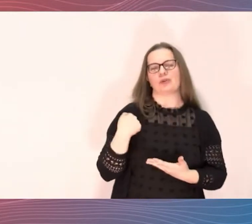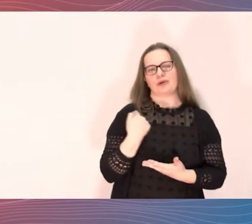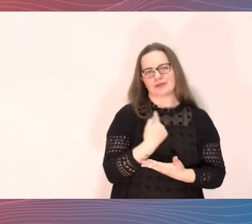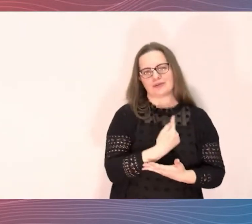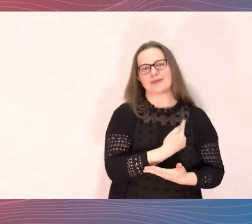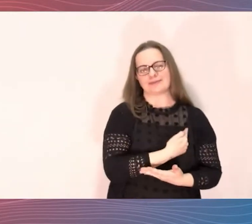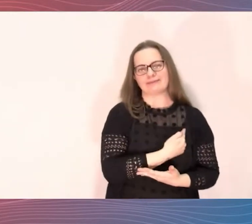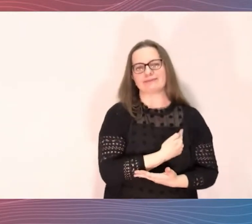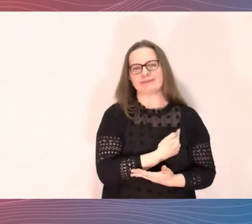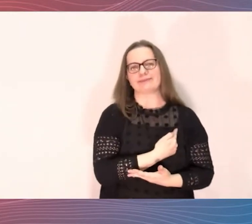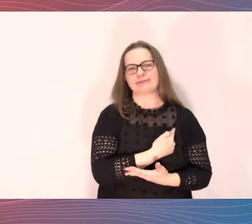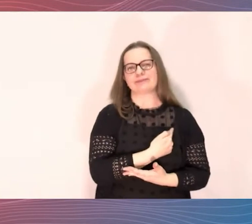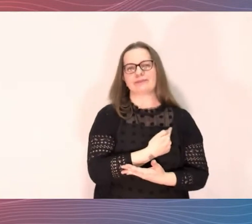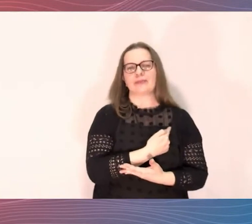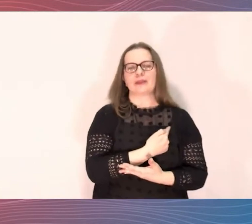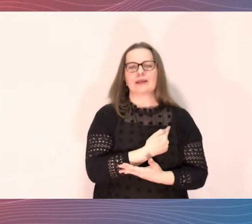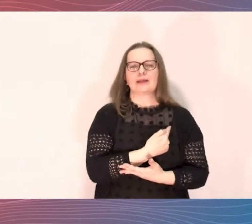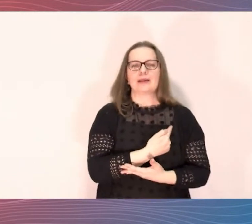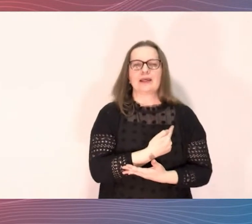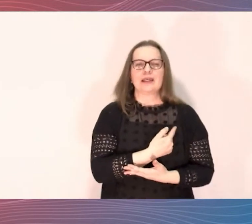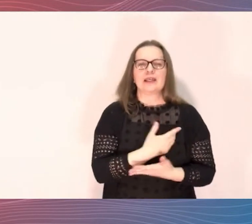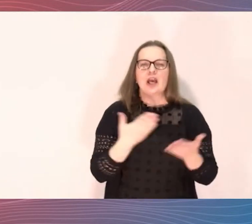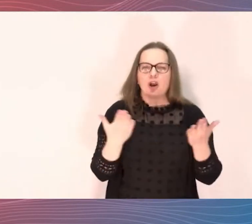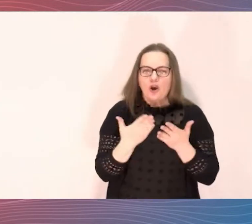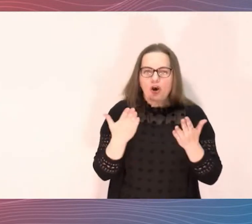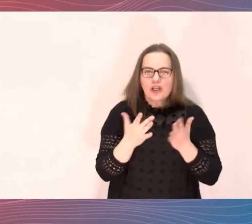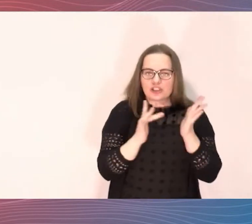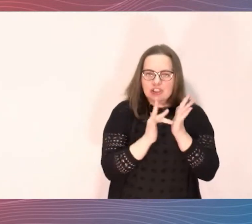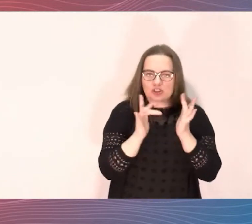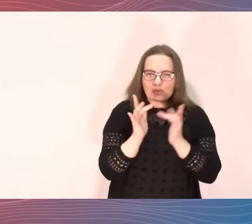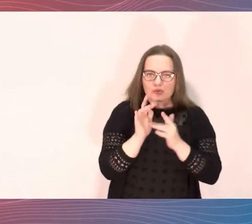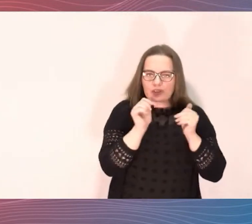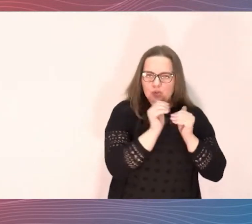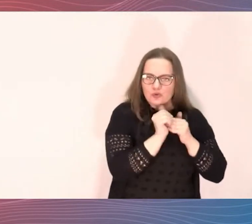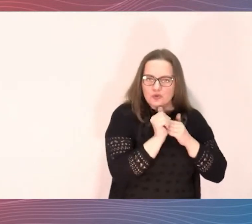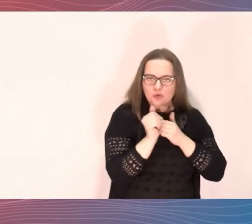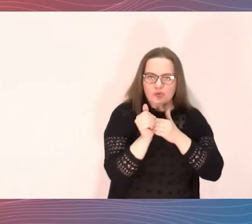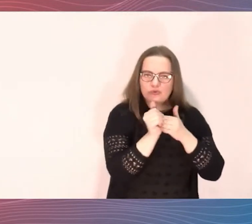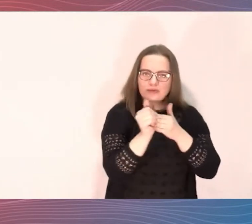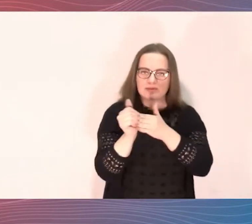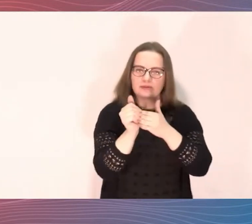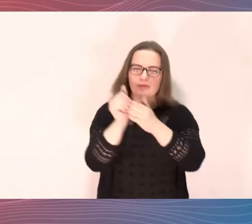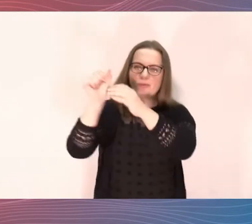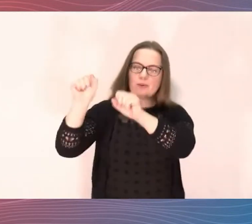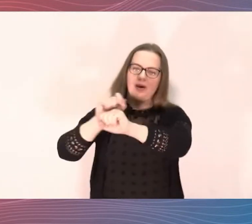salvação. Ele está nos conduzindo para a glória.